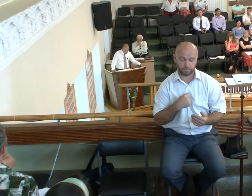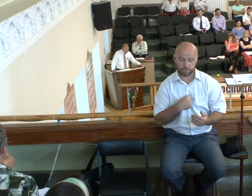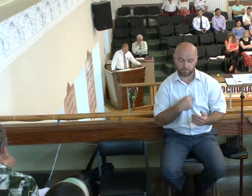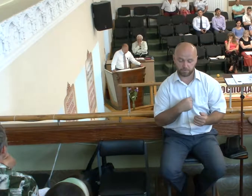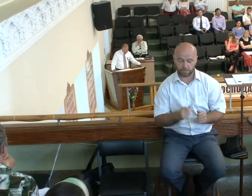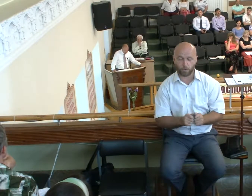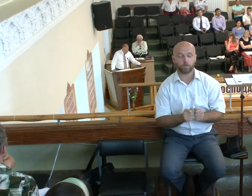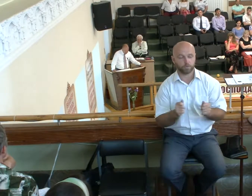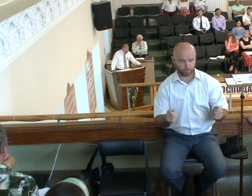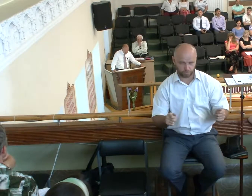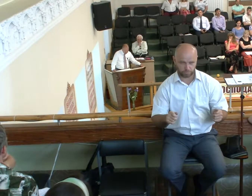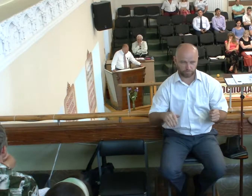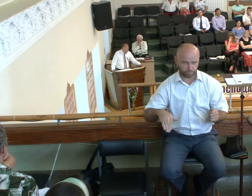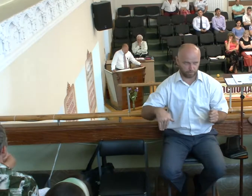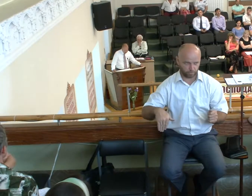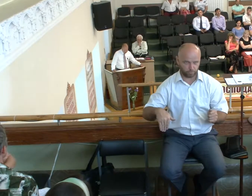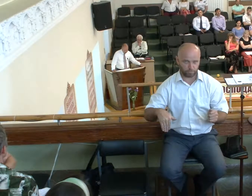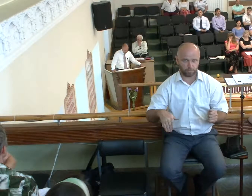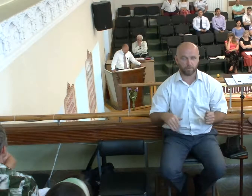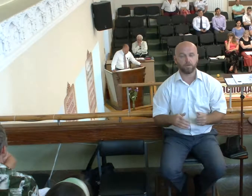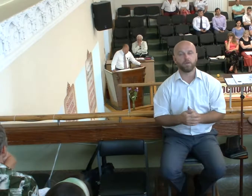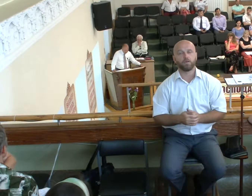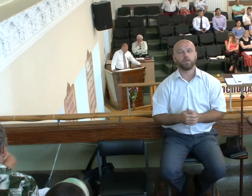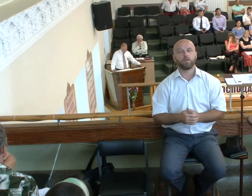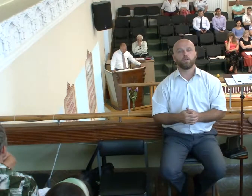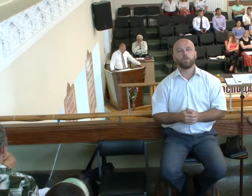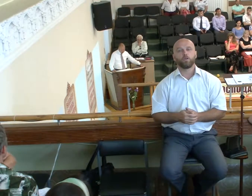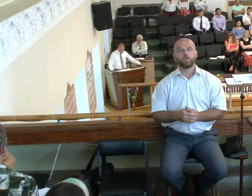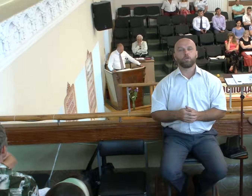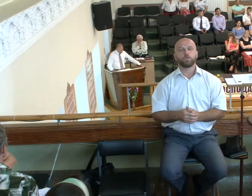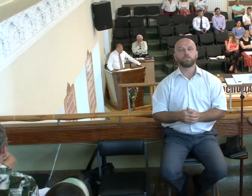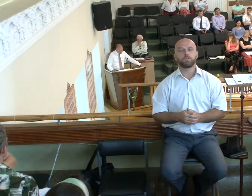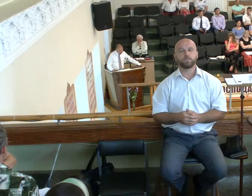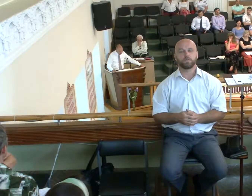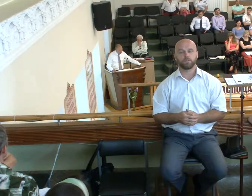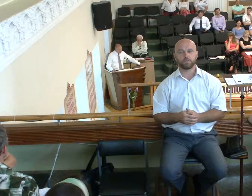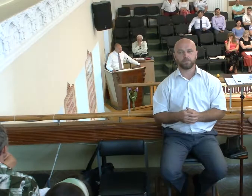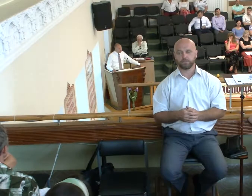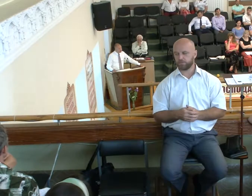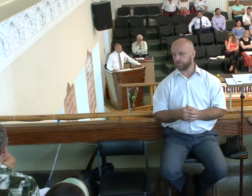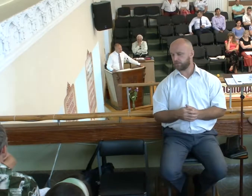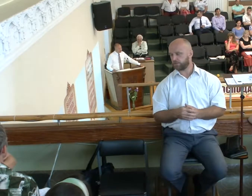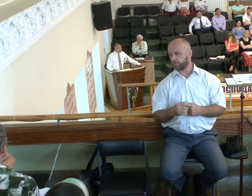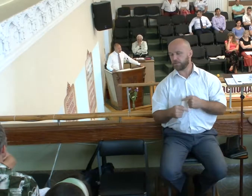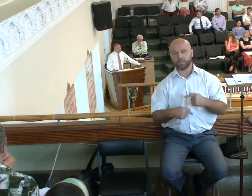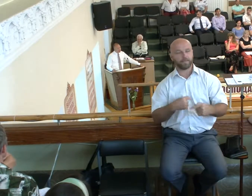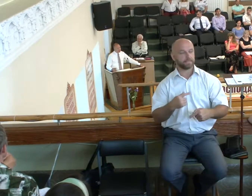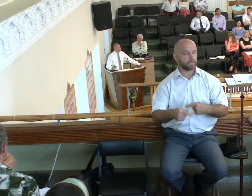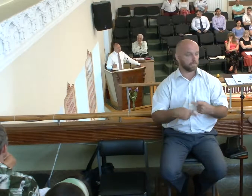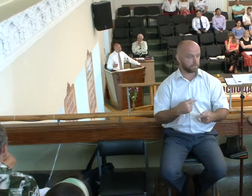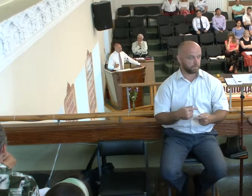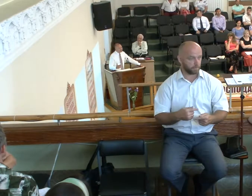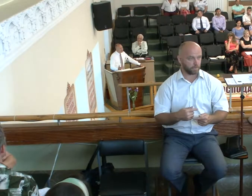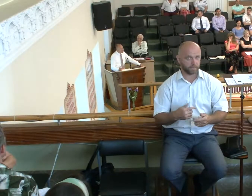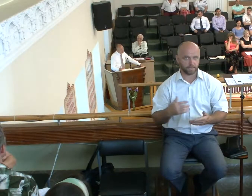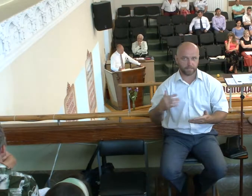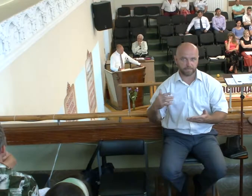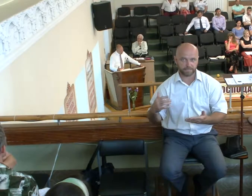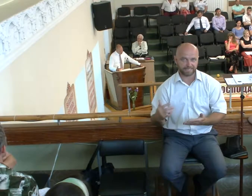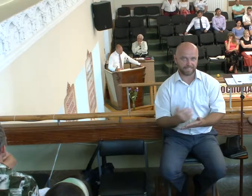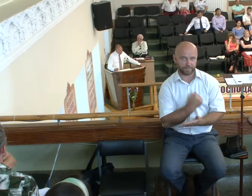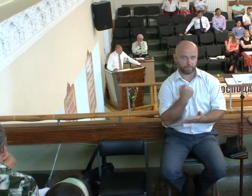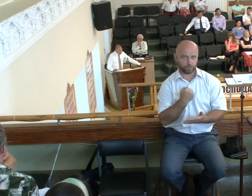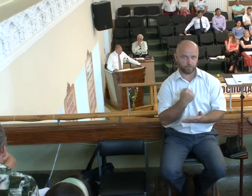глава, 21 стих. Наследство, поспешно захваченное вначале, не благословится